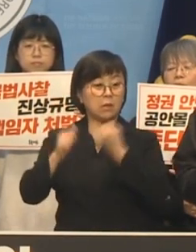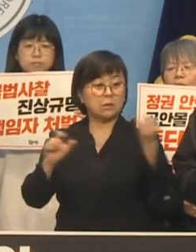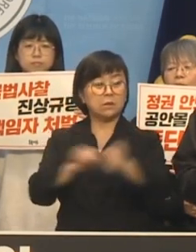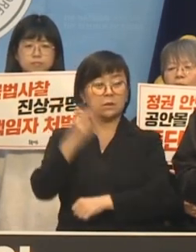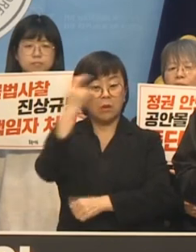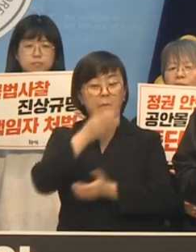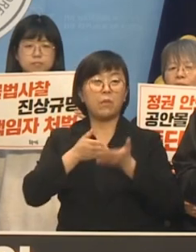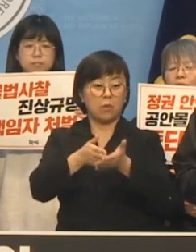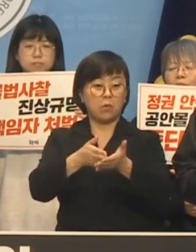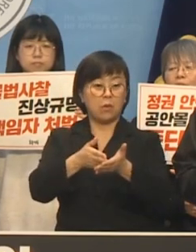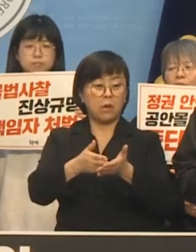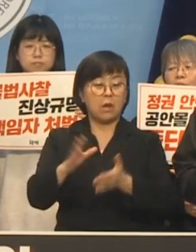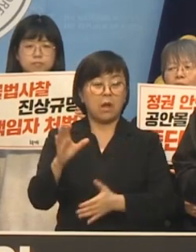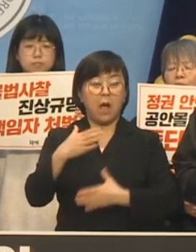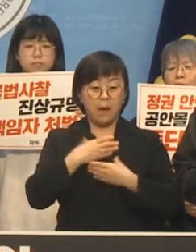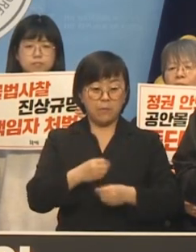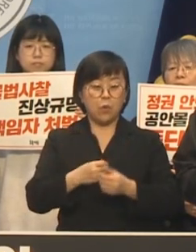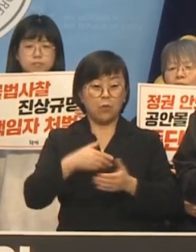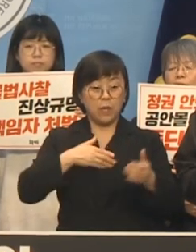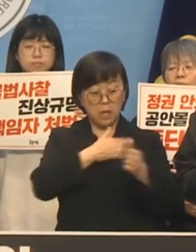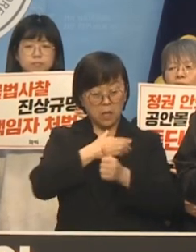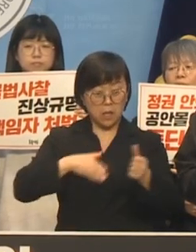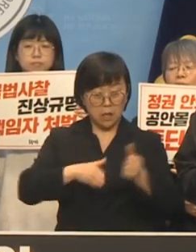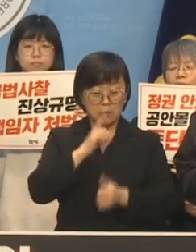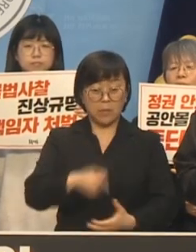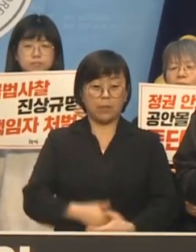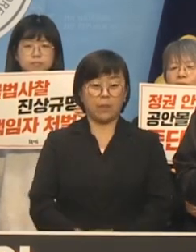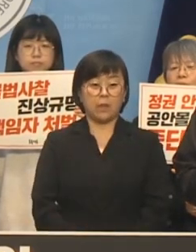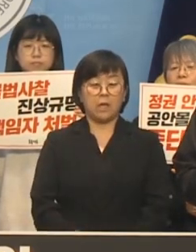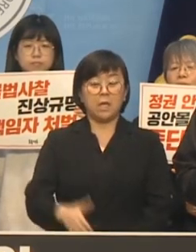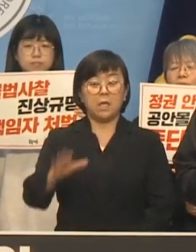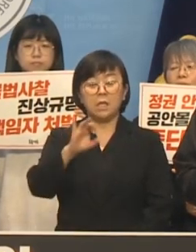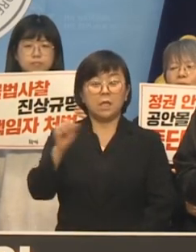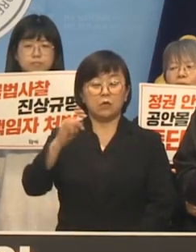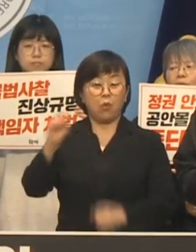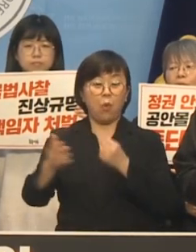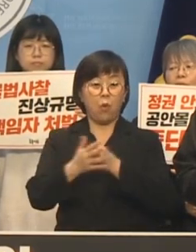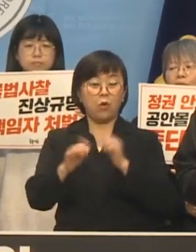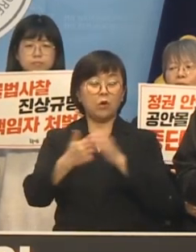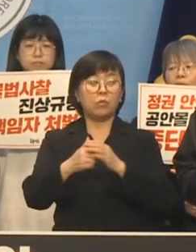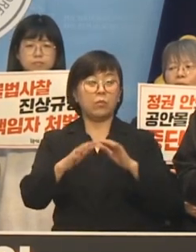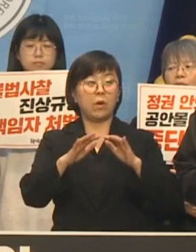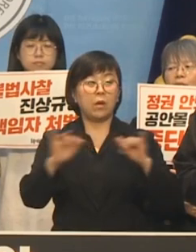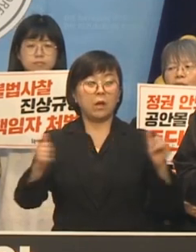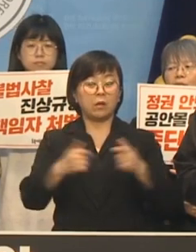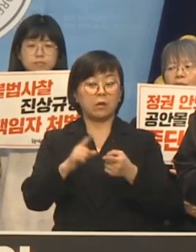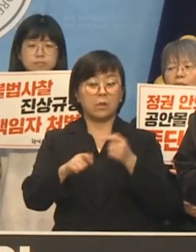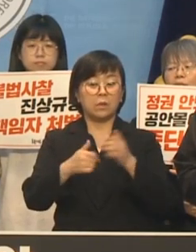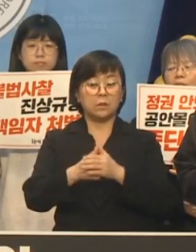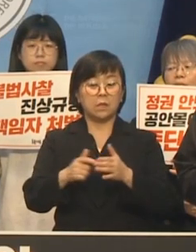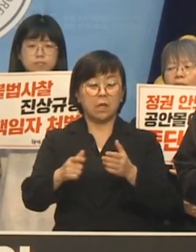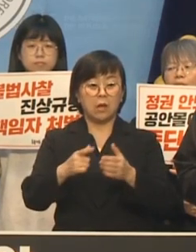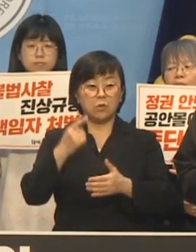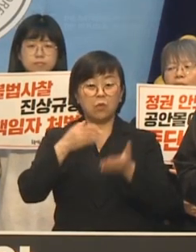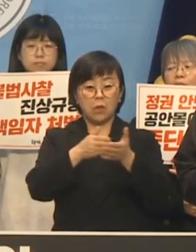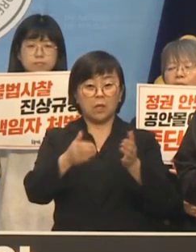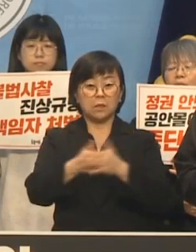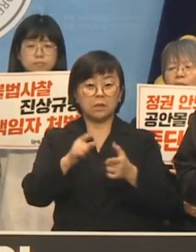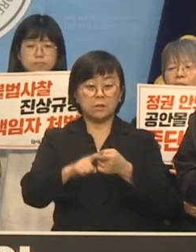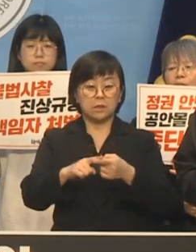특검법을 요구한 게 안보 위해입니까? 이토 히로부미를 인재라고 말한 성일종을 사퇴를 요구한